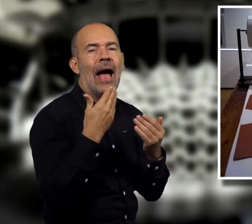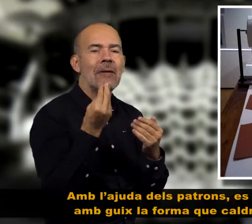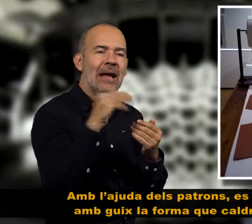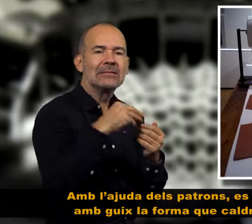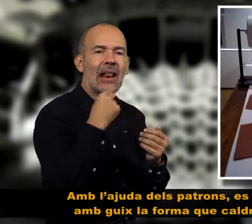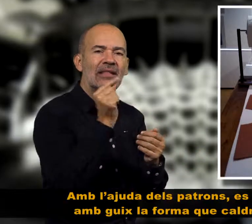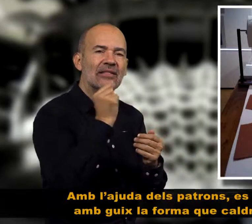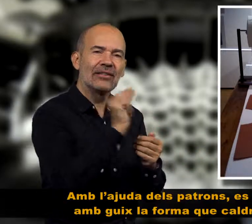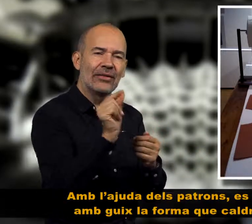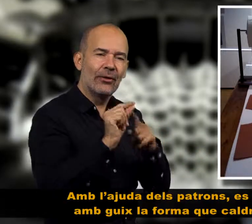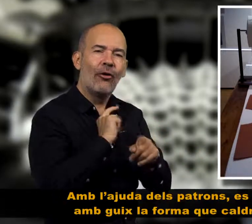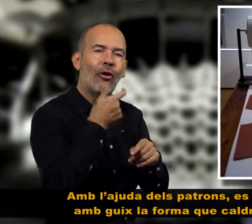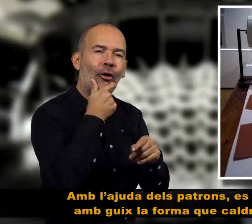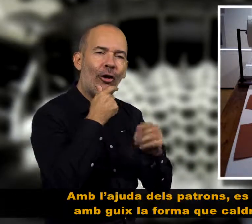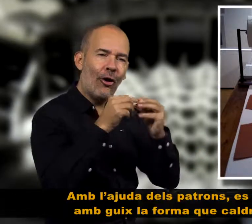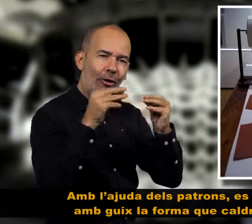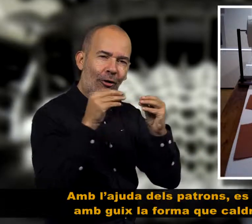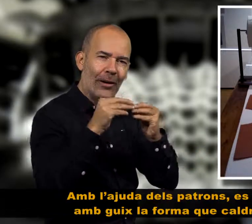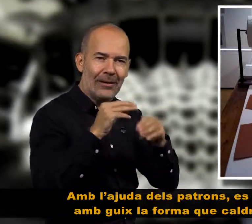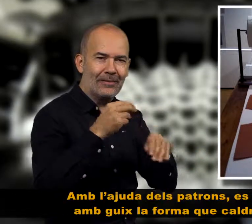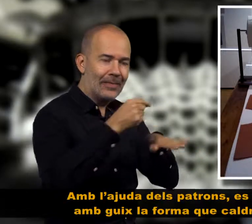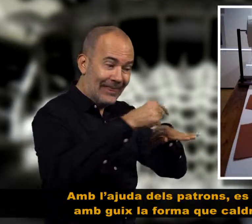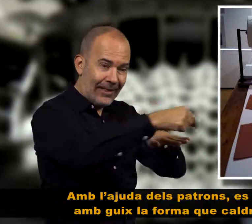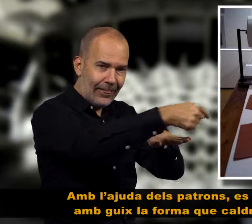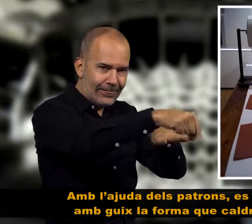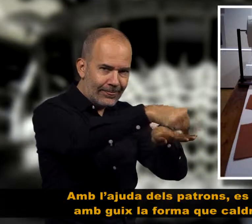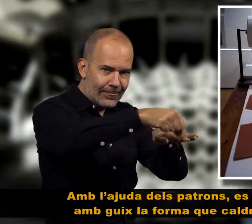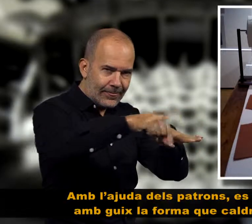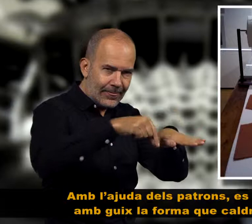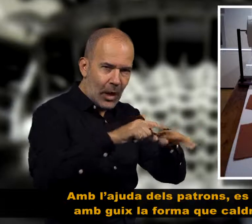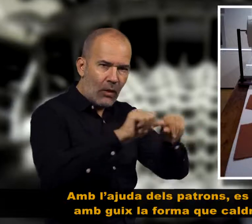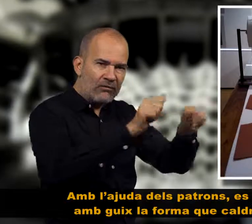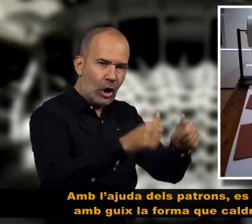Amb l'ajuda dels patrons, es ressegueix amb guix la forma que caldrà retallar.